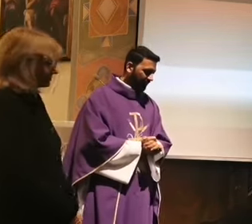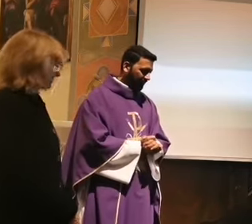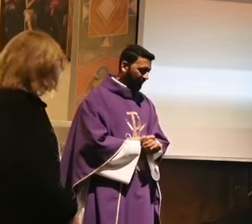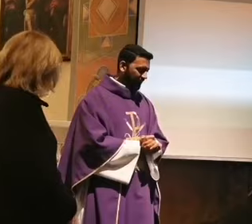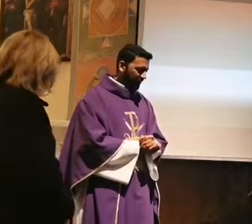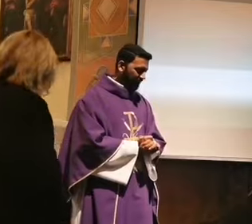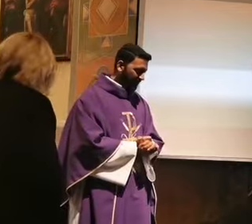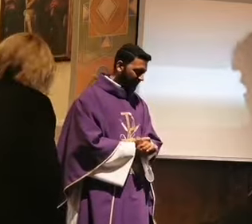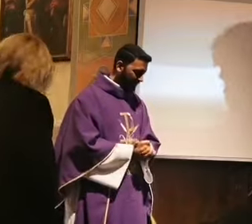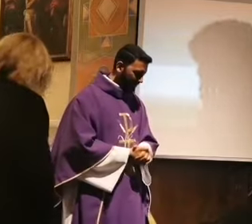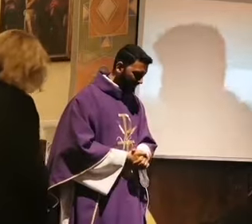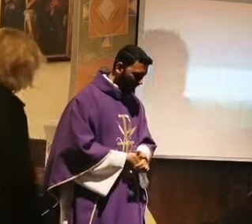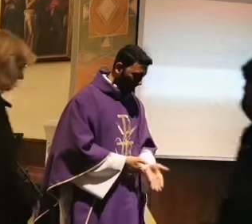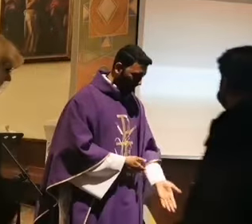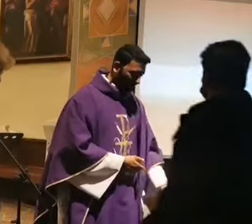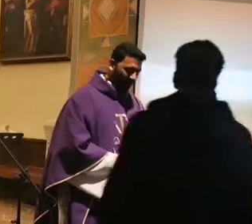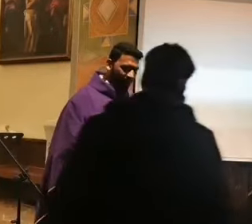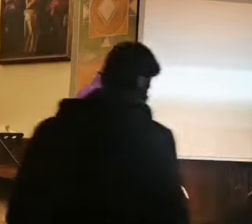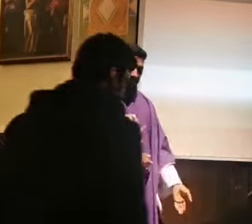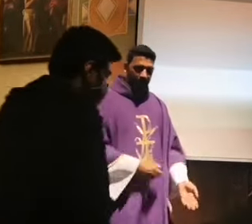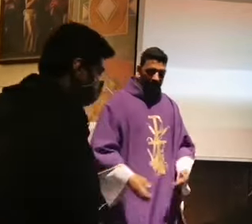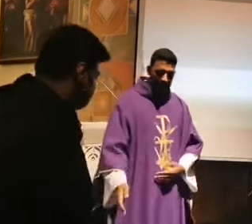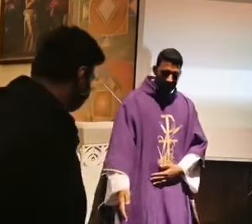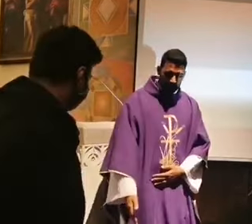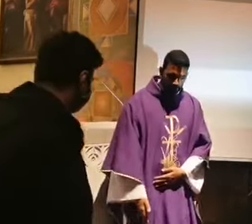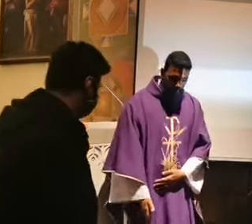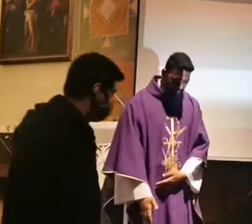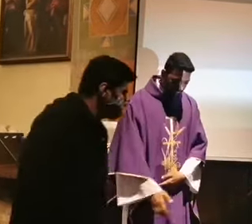Jeden jeszcze kilka słów powie o kościele do głuchych.